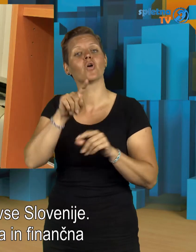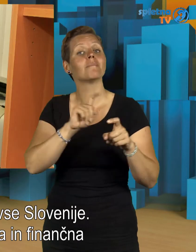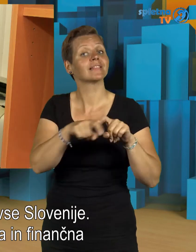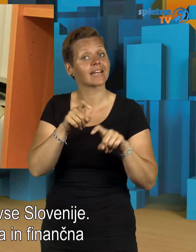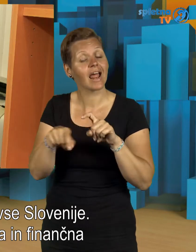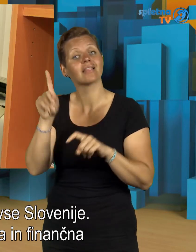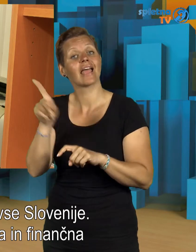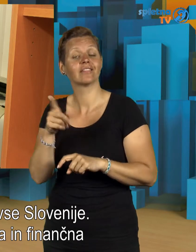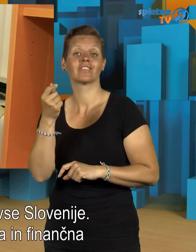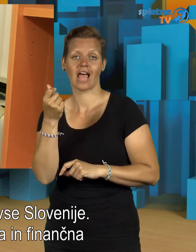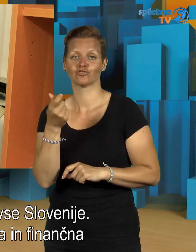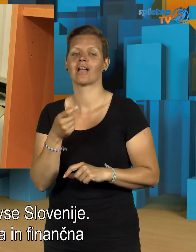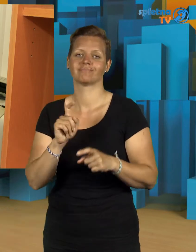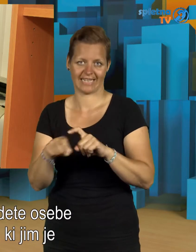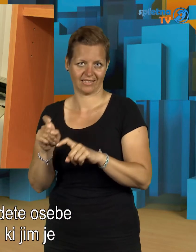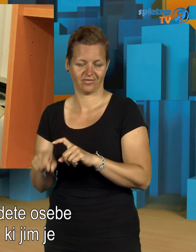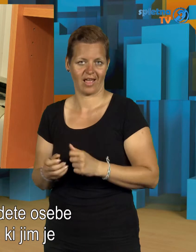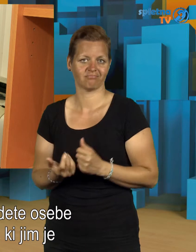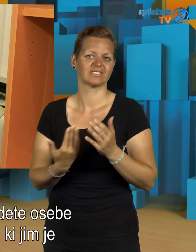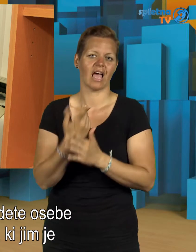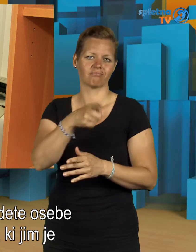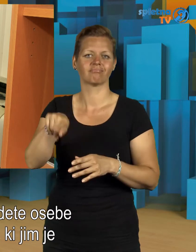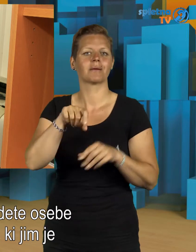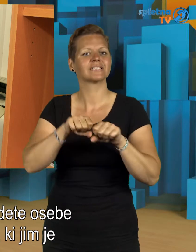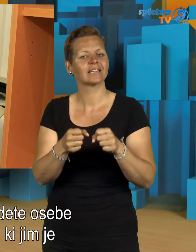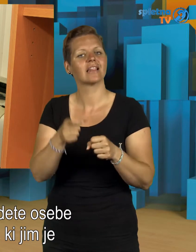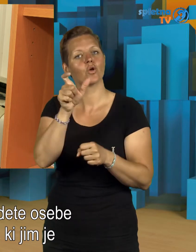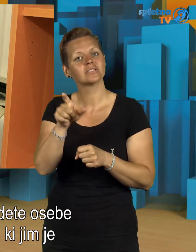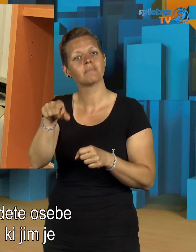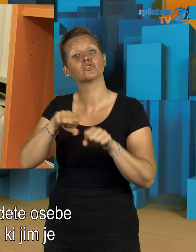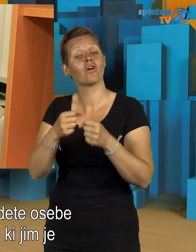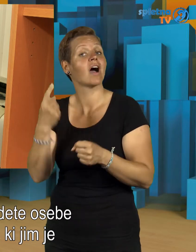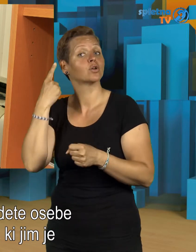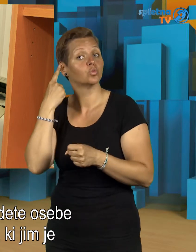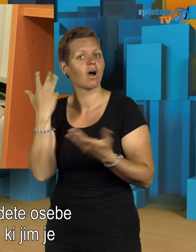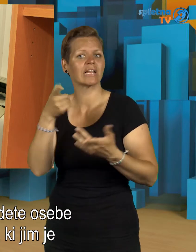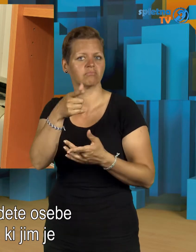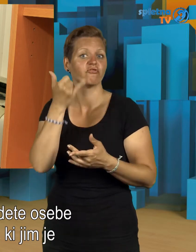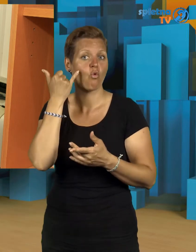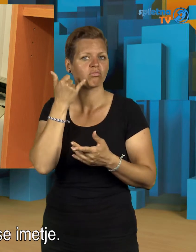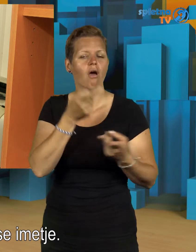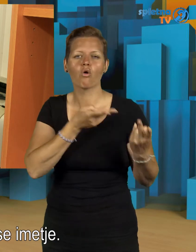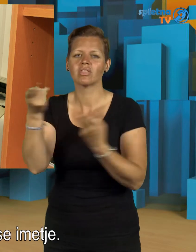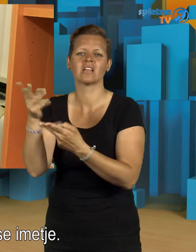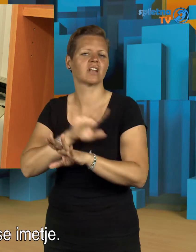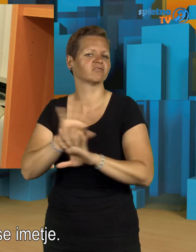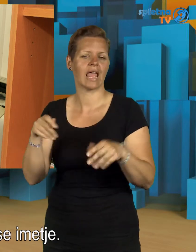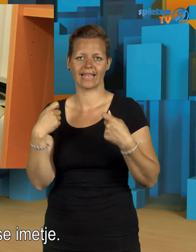Zbirali so materialna in finančna sredstva za prizadete osebe z okvaro sluha, ki jim je voda odnesla vse imetje.